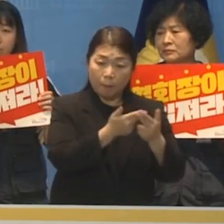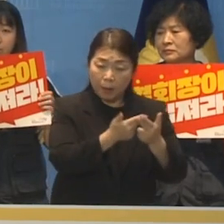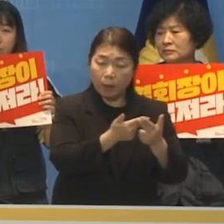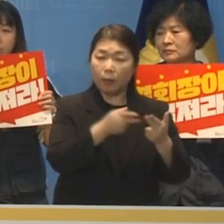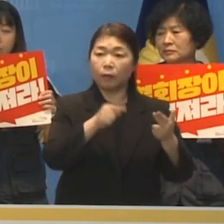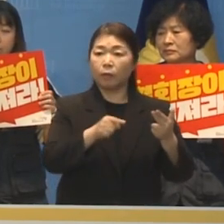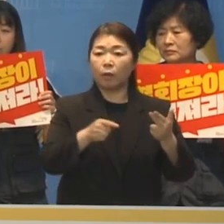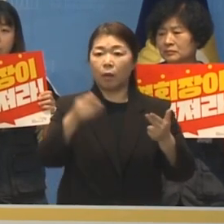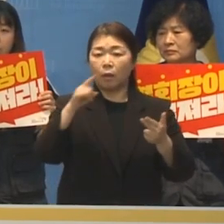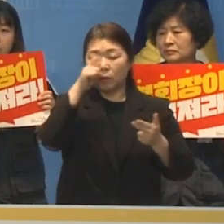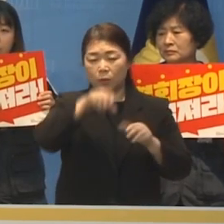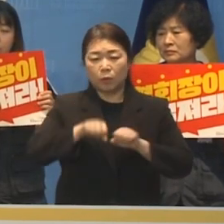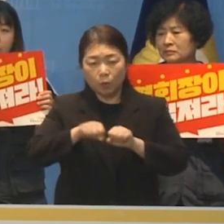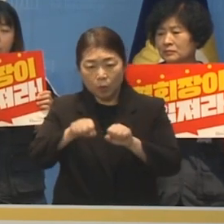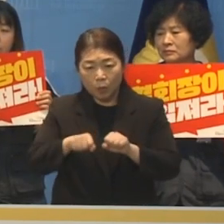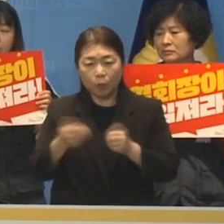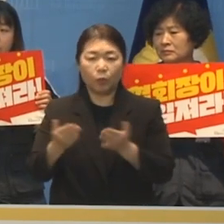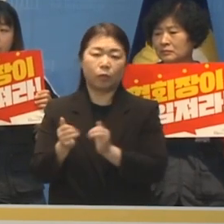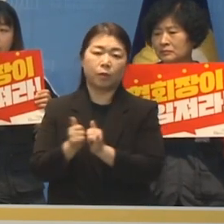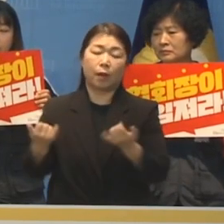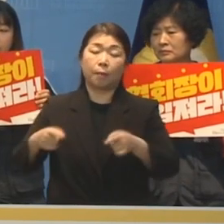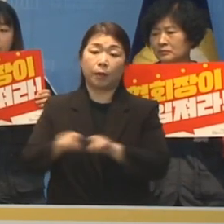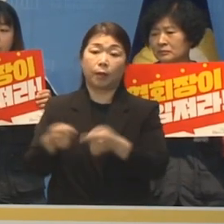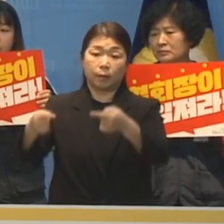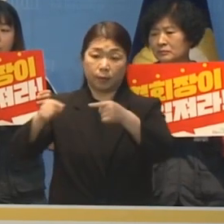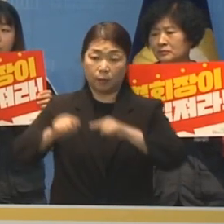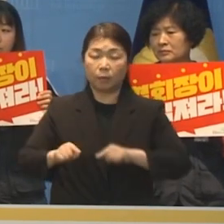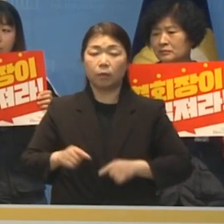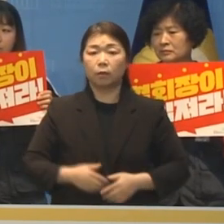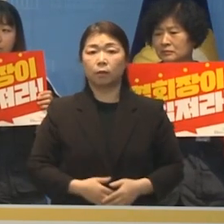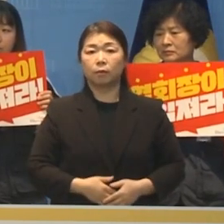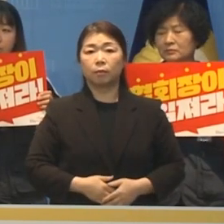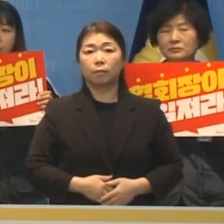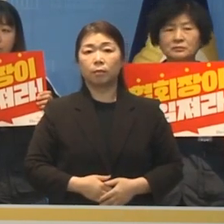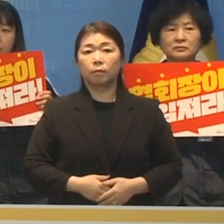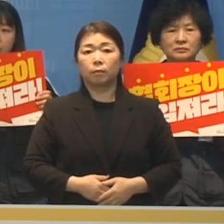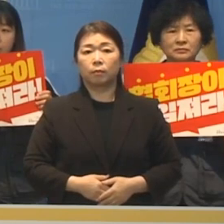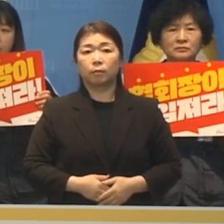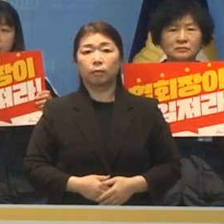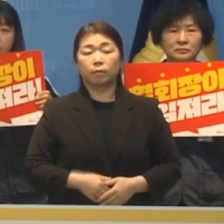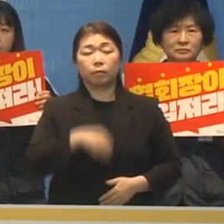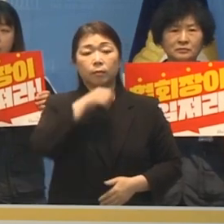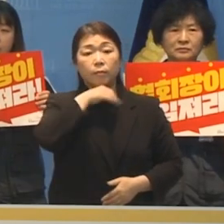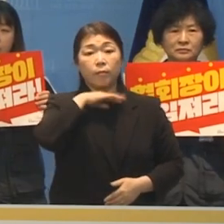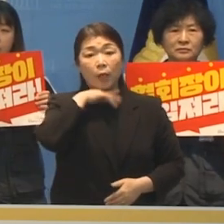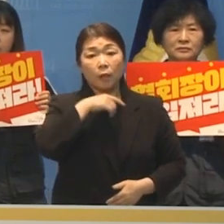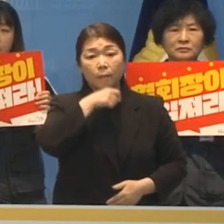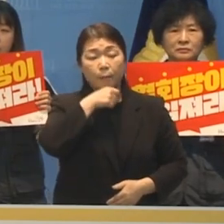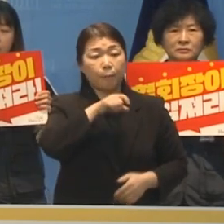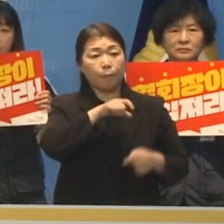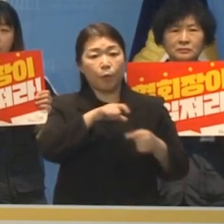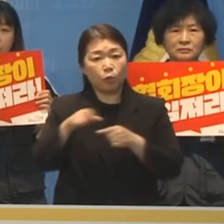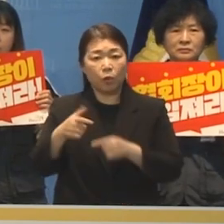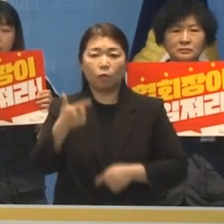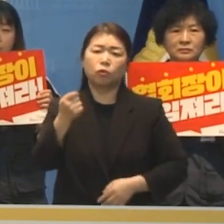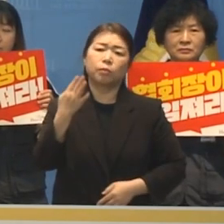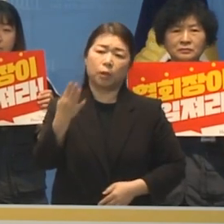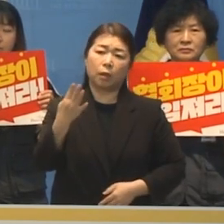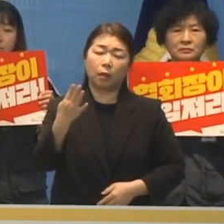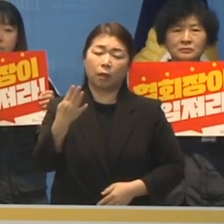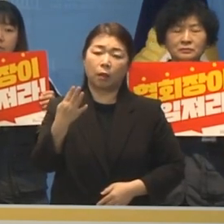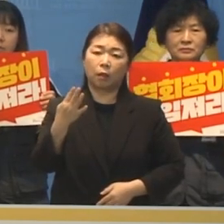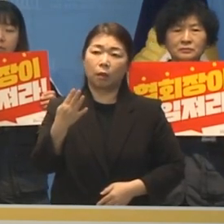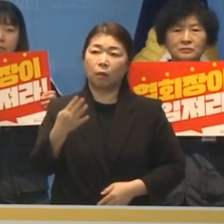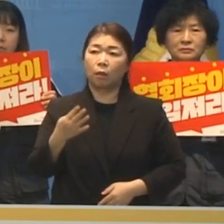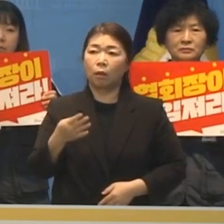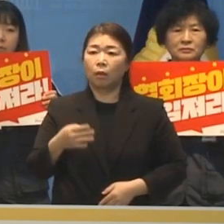한국전기공사협회의 청소미화 노동자들이 함께 자리하고 있습니다. 평균 연령 64세의 고령의